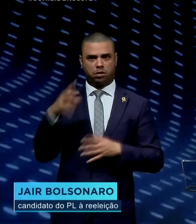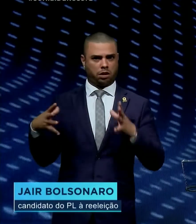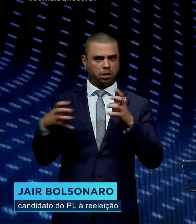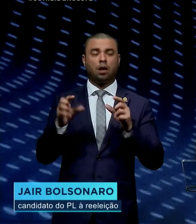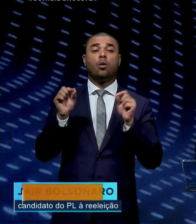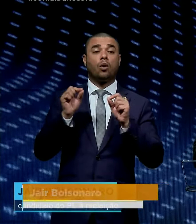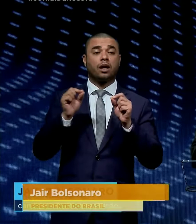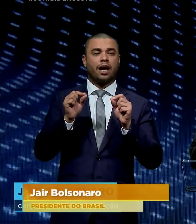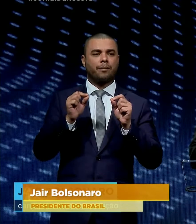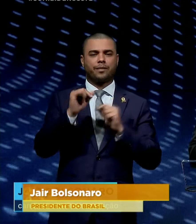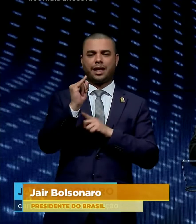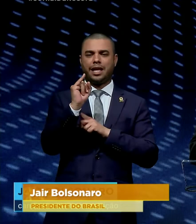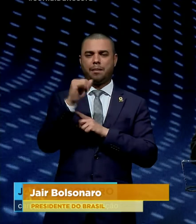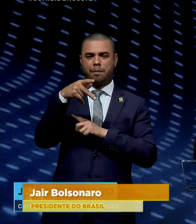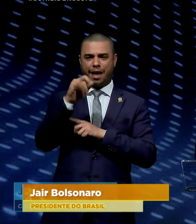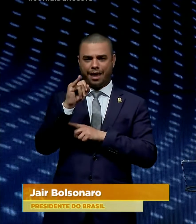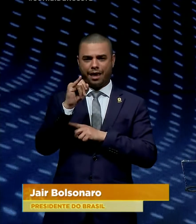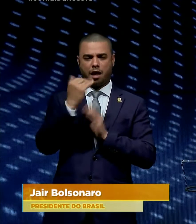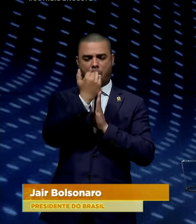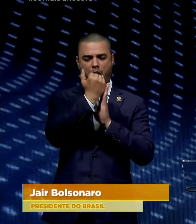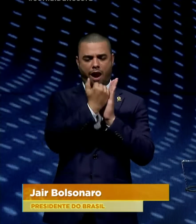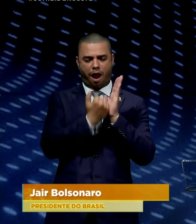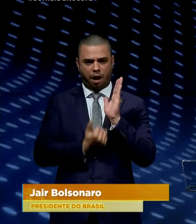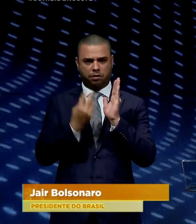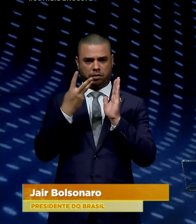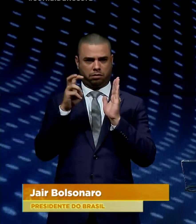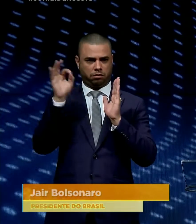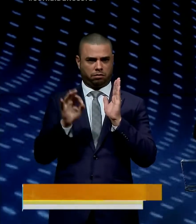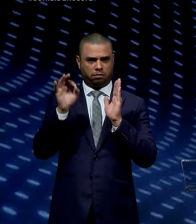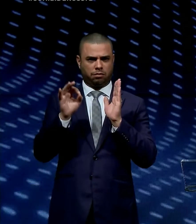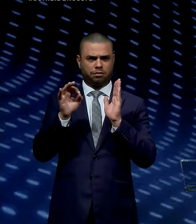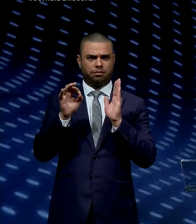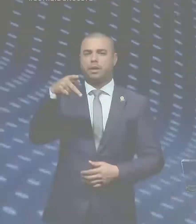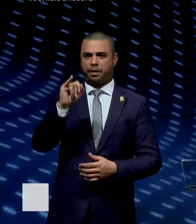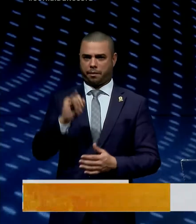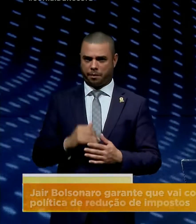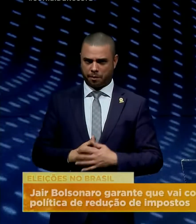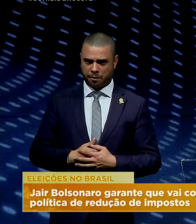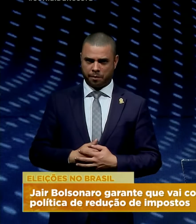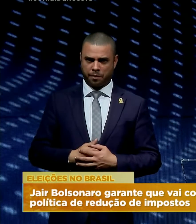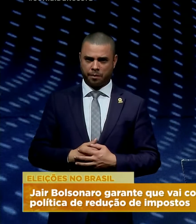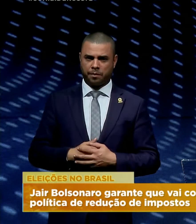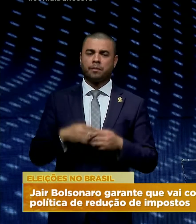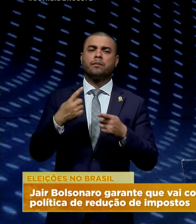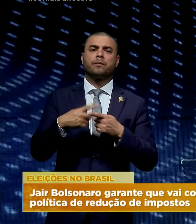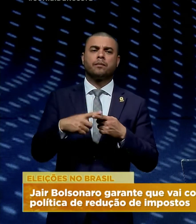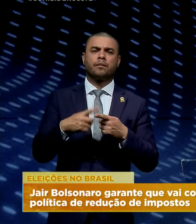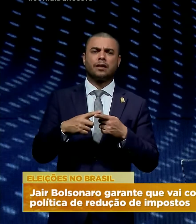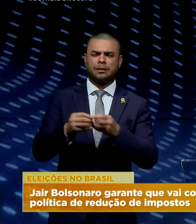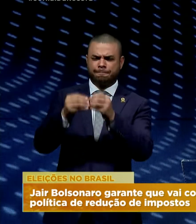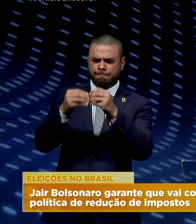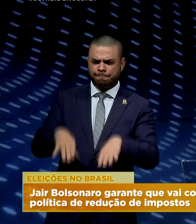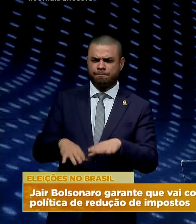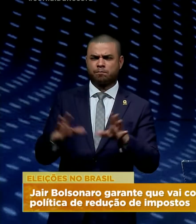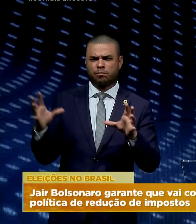a redução do IPI em 35%. Meu Deus do céu, essa política é nossa. Atinge diretamente em torno de